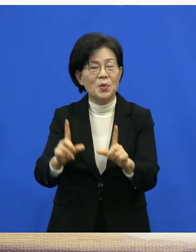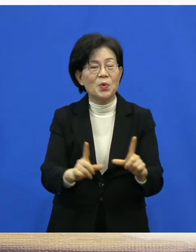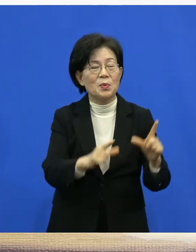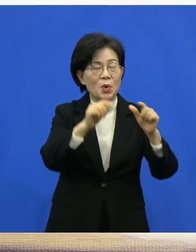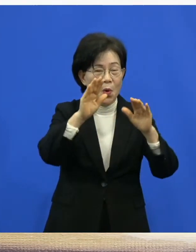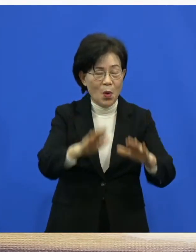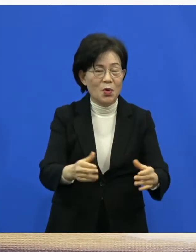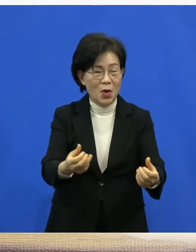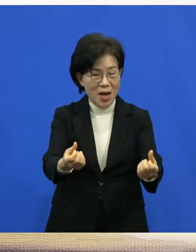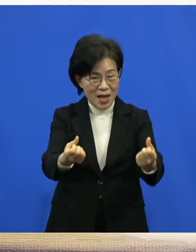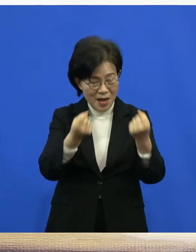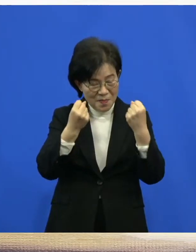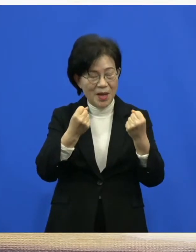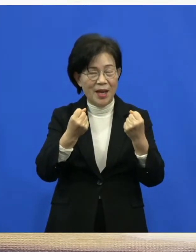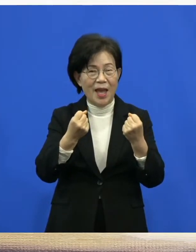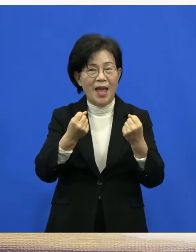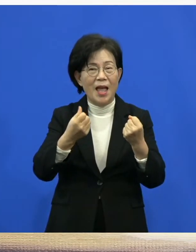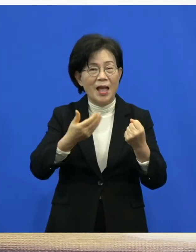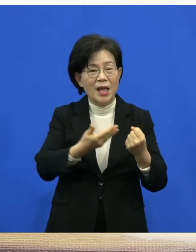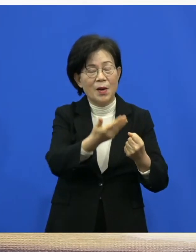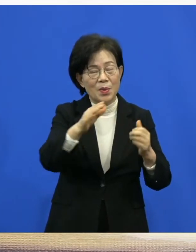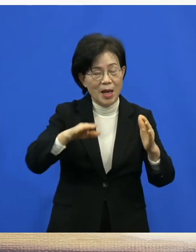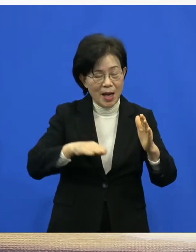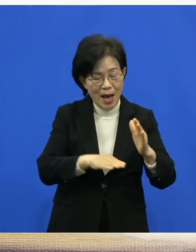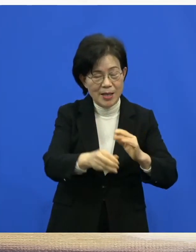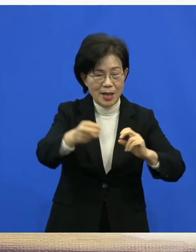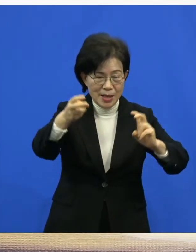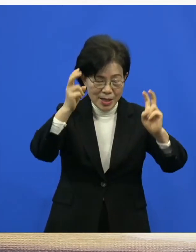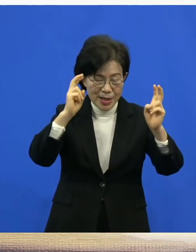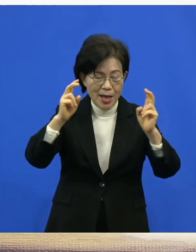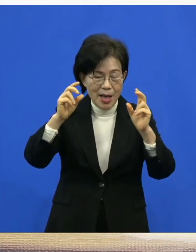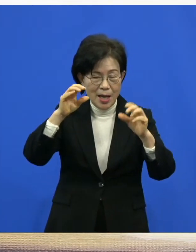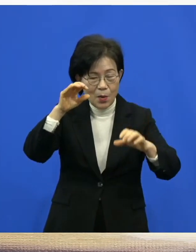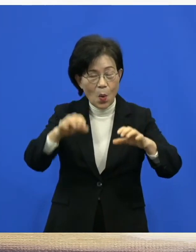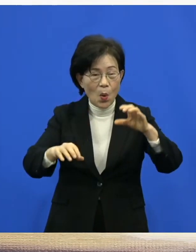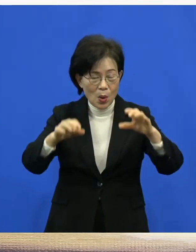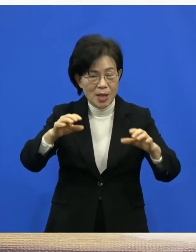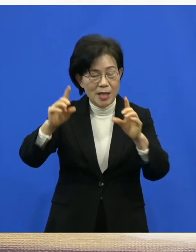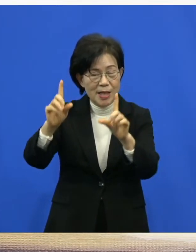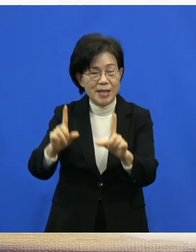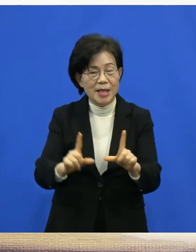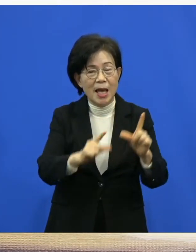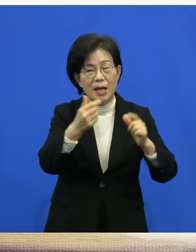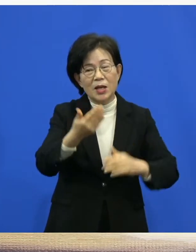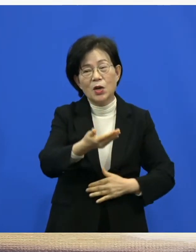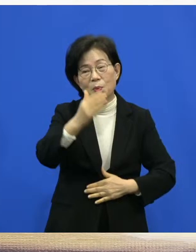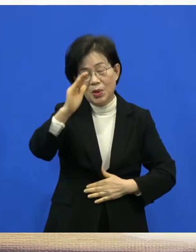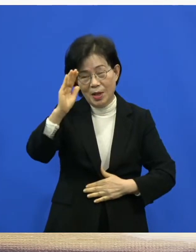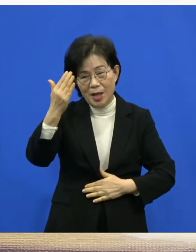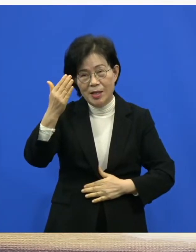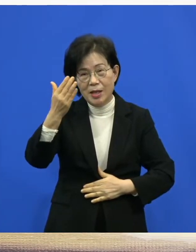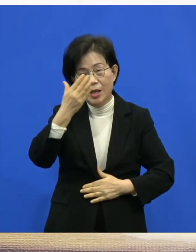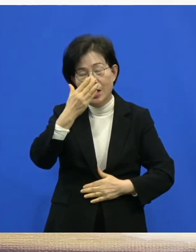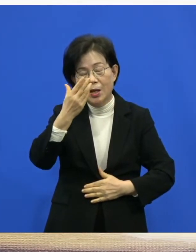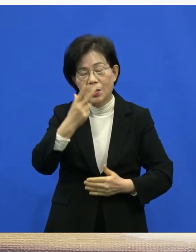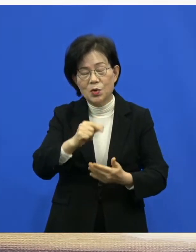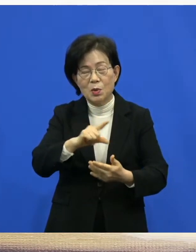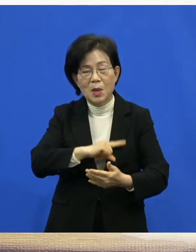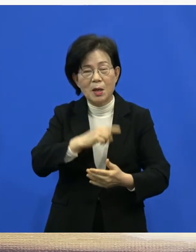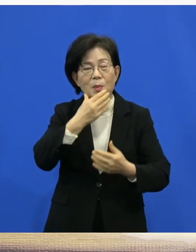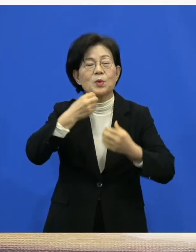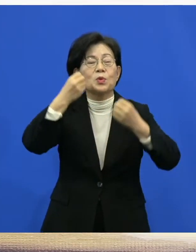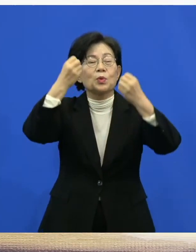오늘도 활기차게 여러분들의 가정과 직장과 삶의 영역에서 살아가는 여러분들 되시기를 주의